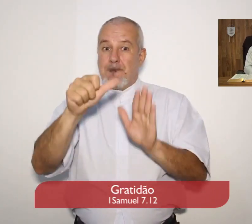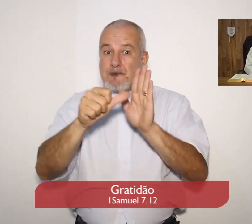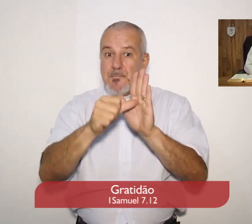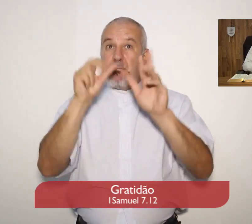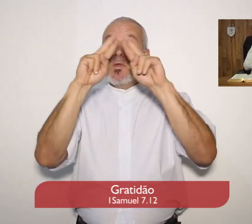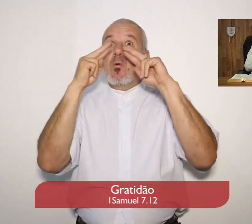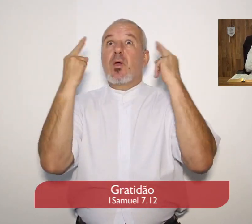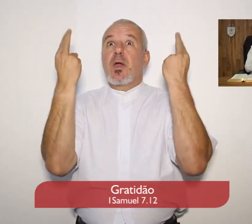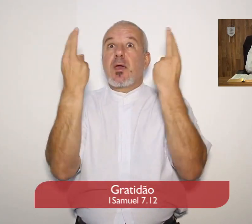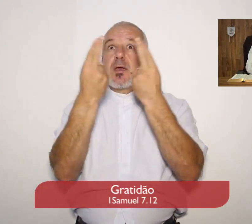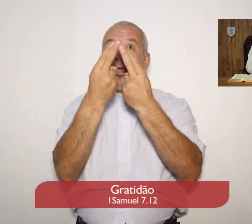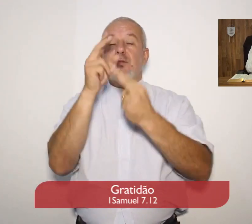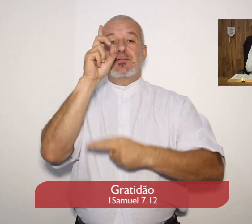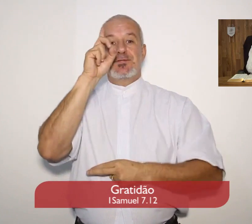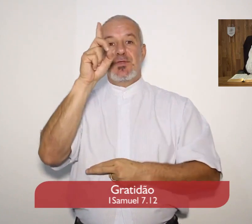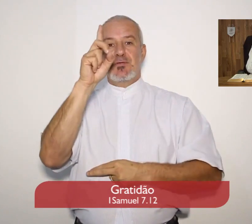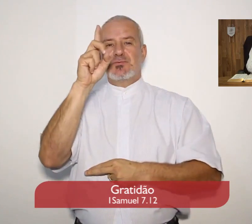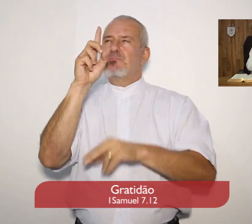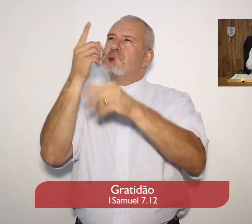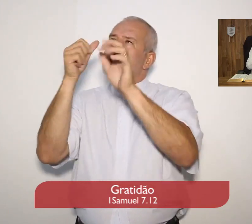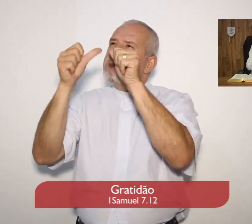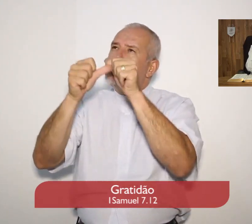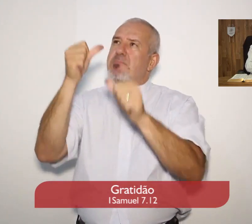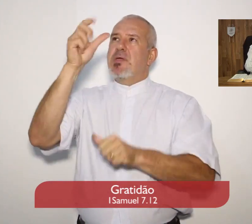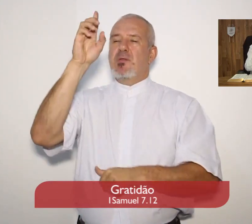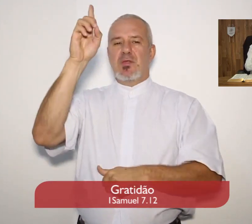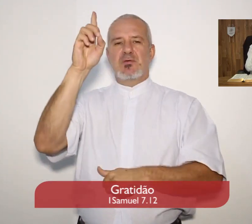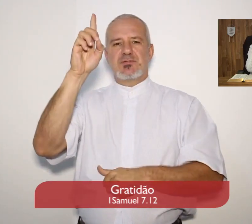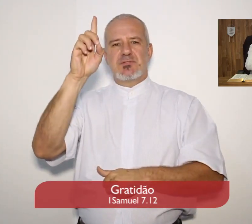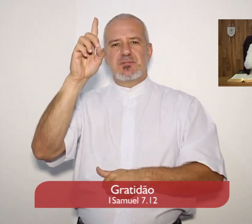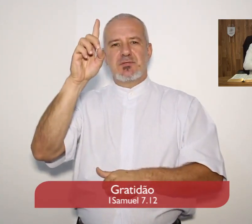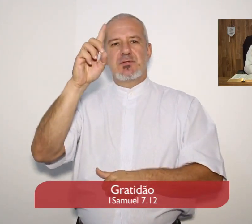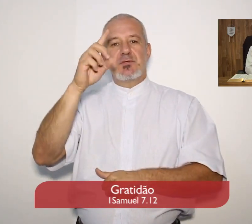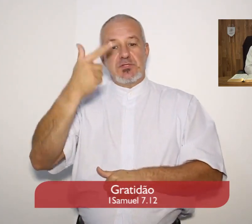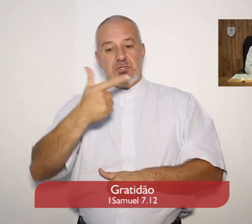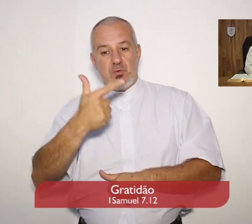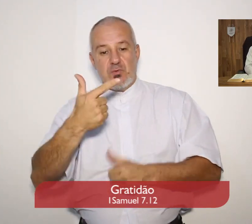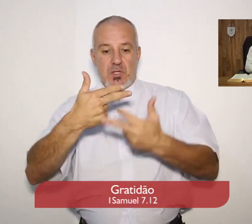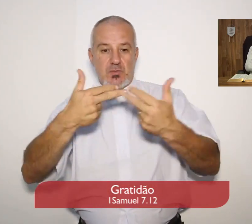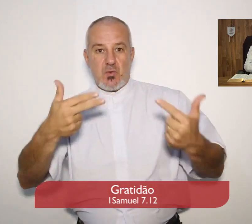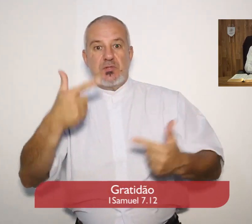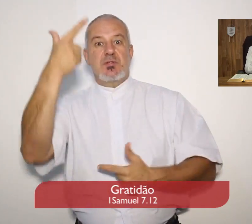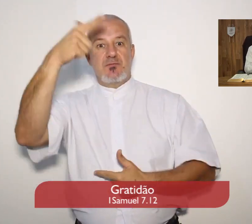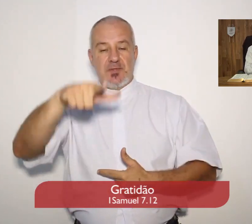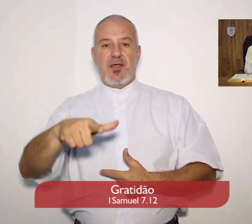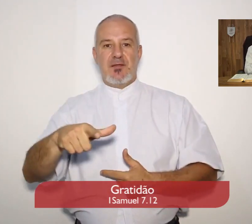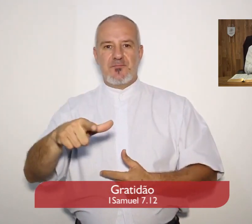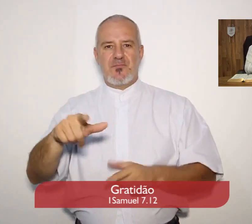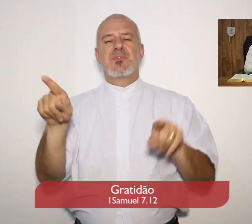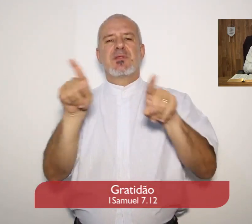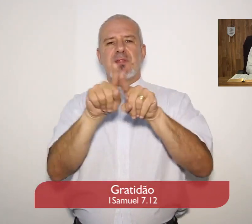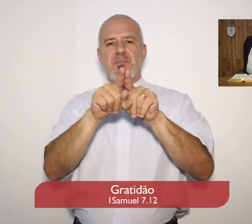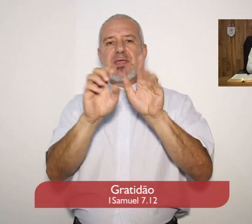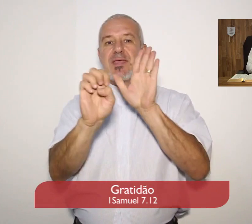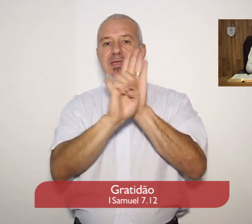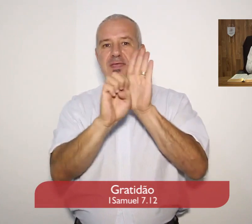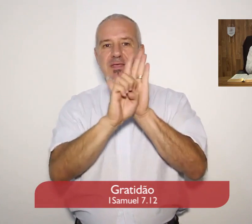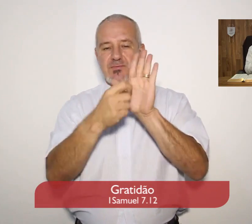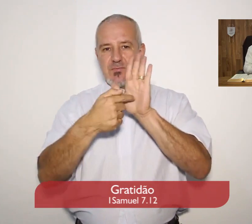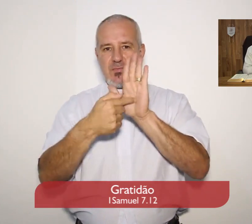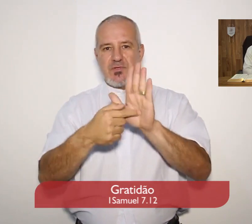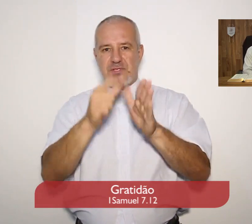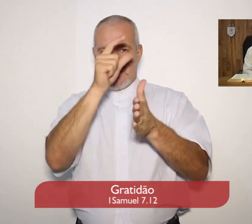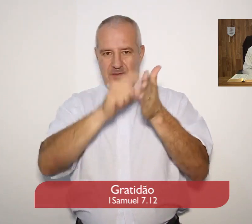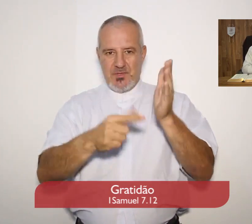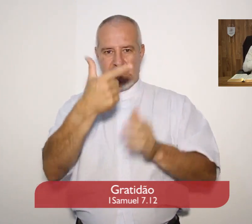sua justiça, e as demais coisas vos serão acrescentadas. Lá em Êxodo, no capítulo de número 20, o versículo de